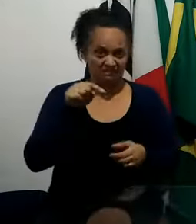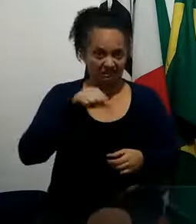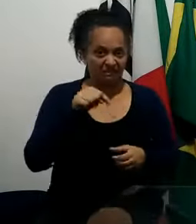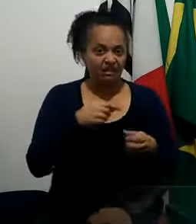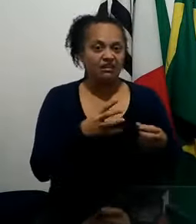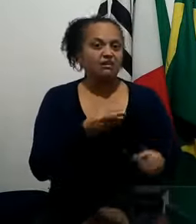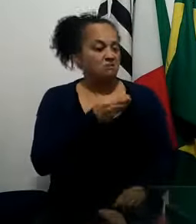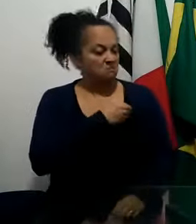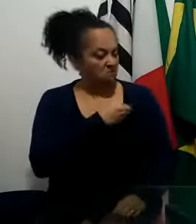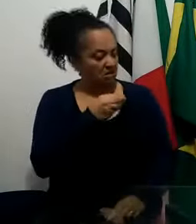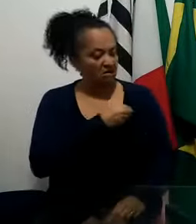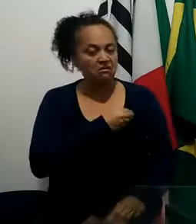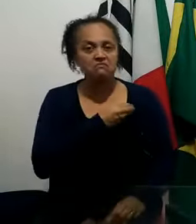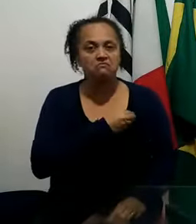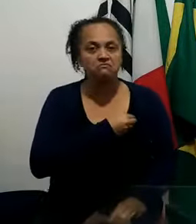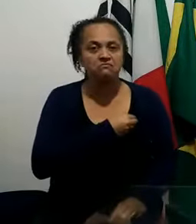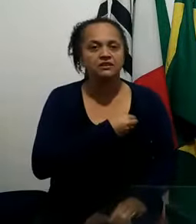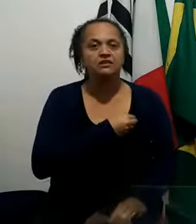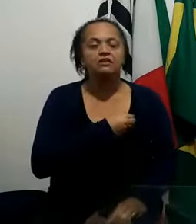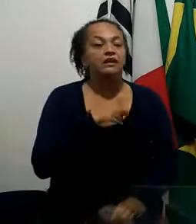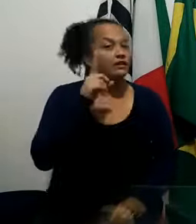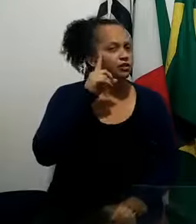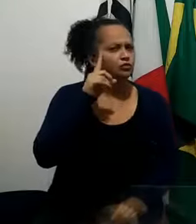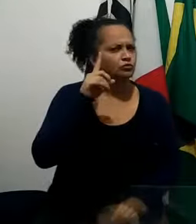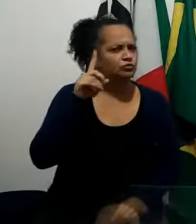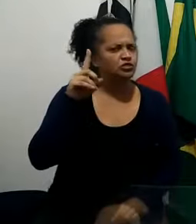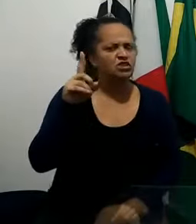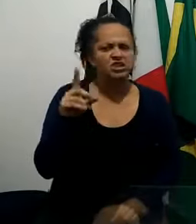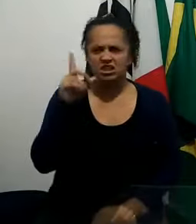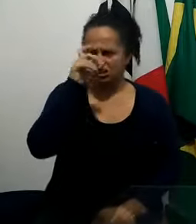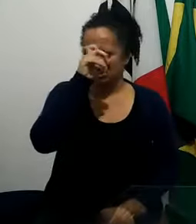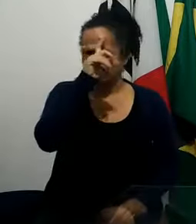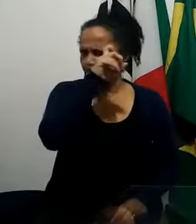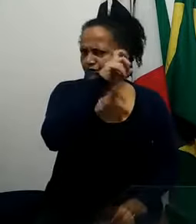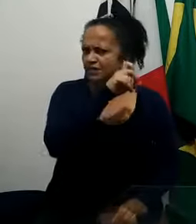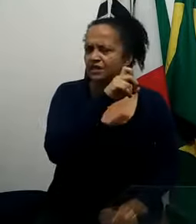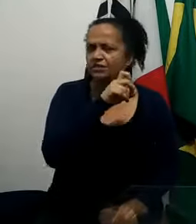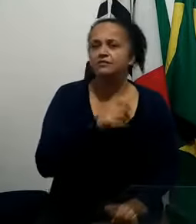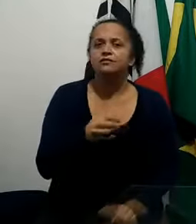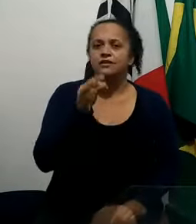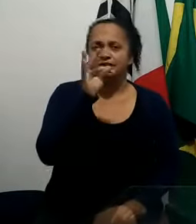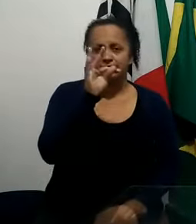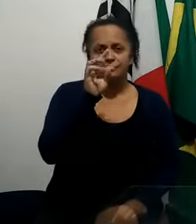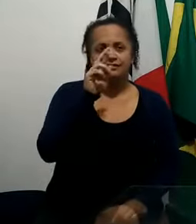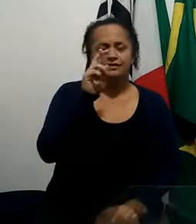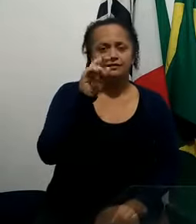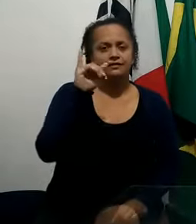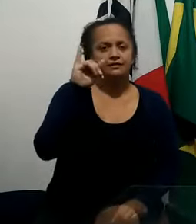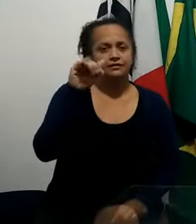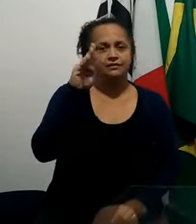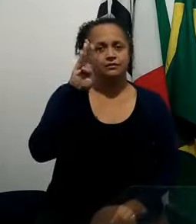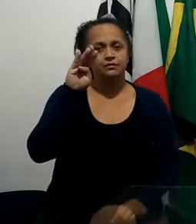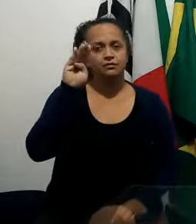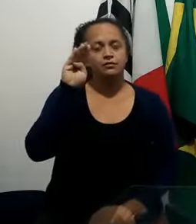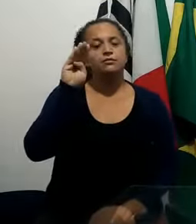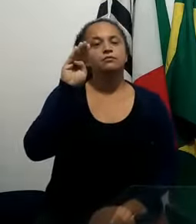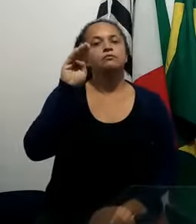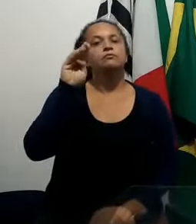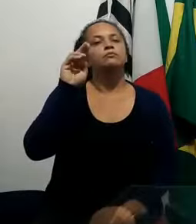É chamado de grande tribulação ou o dia da ira do Senhor. Você pode